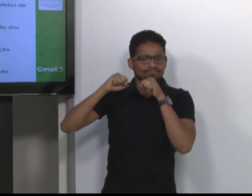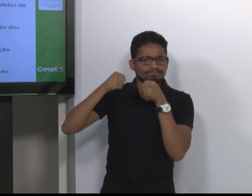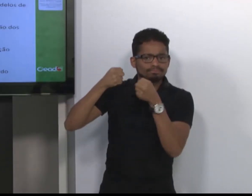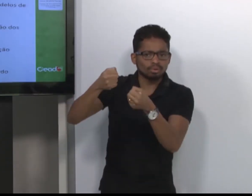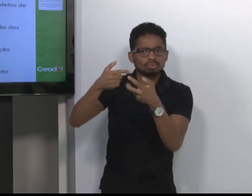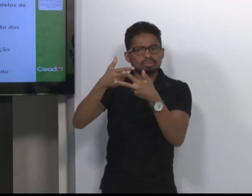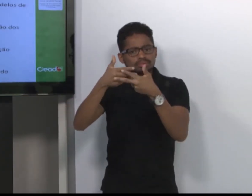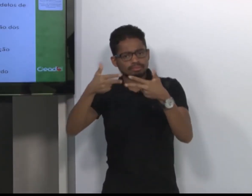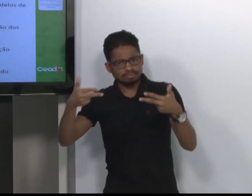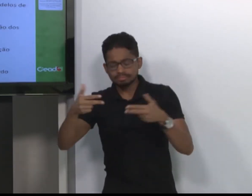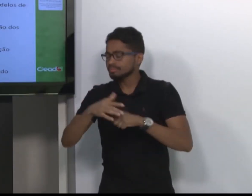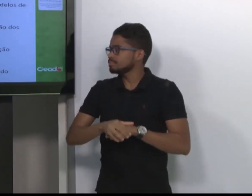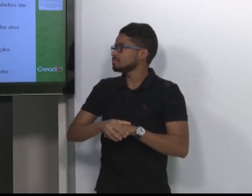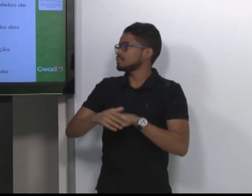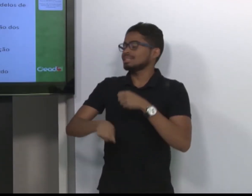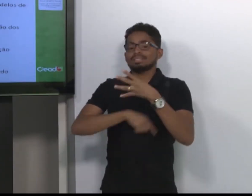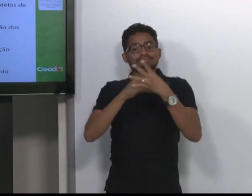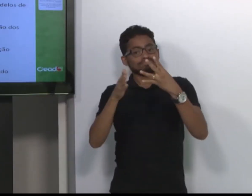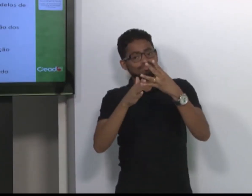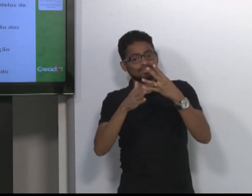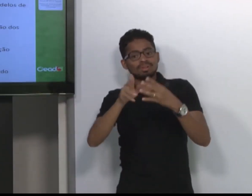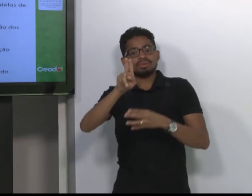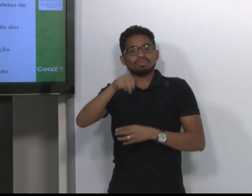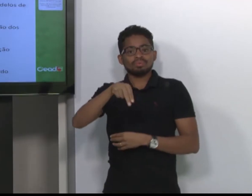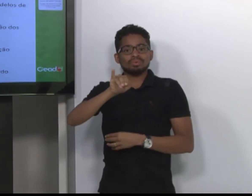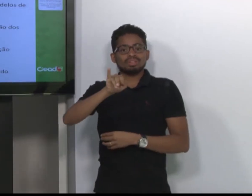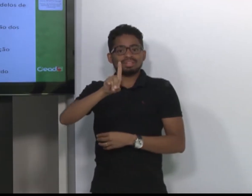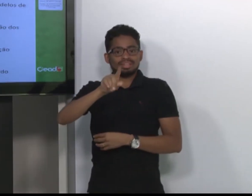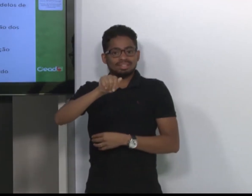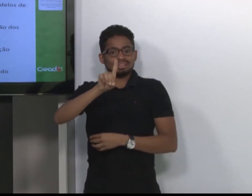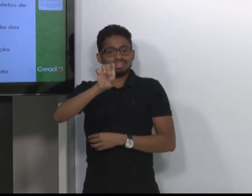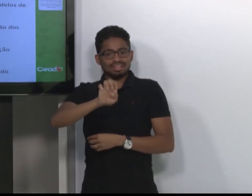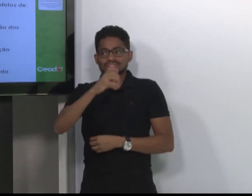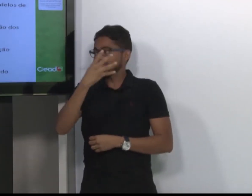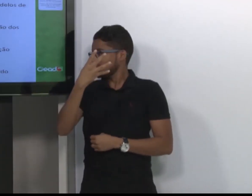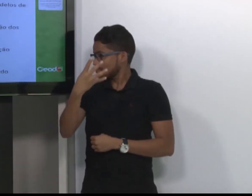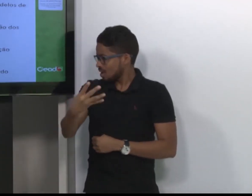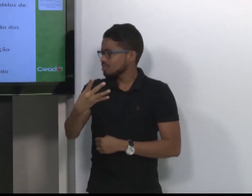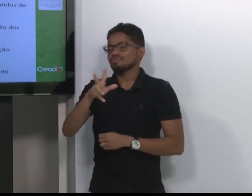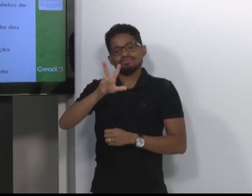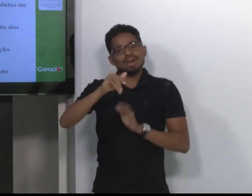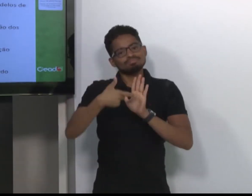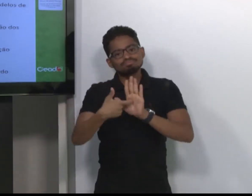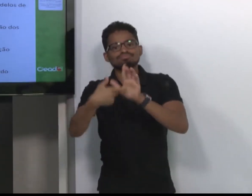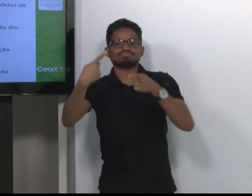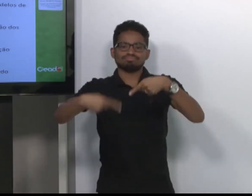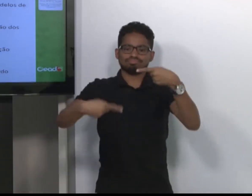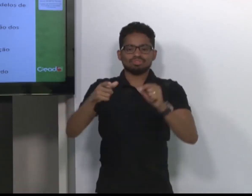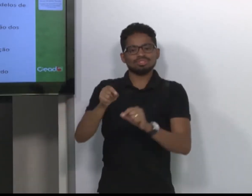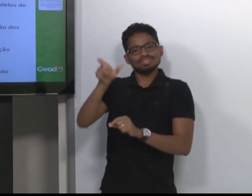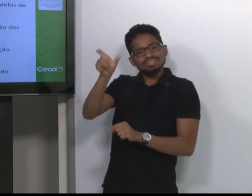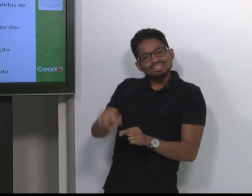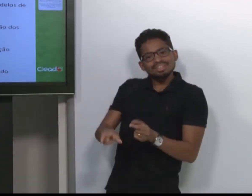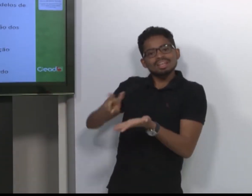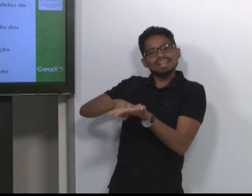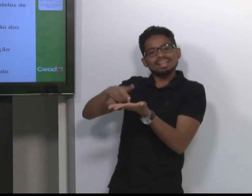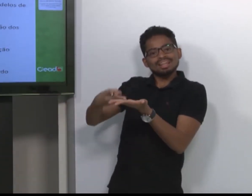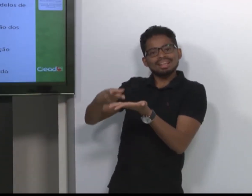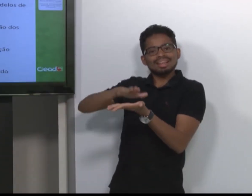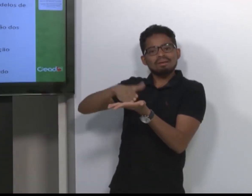esforços, os processos nesse sentido. Na unidade 4, trataremos sobre o tradutor-intérprete